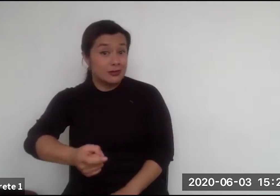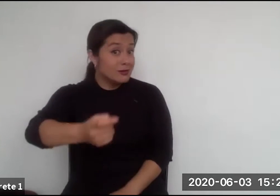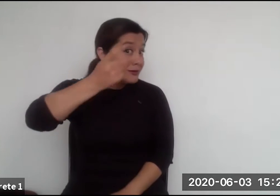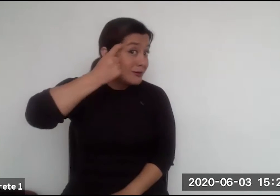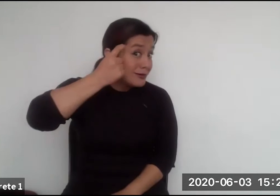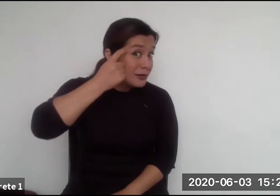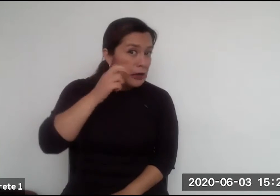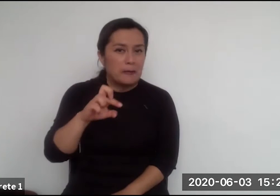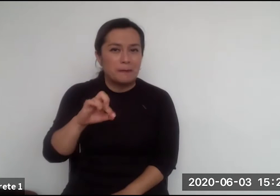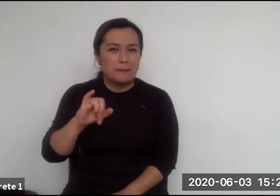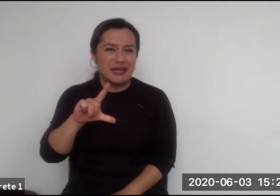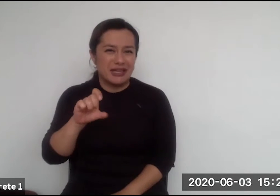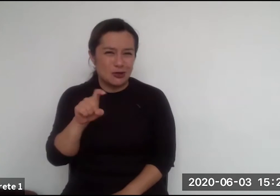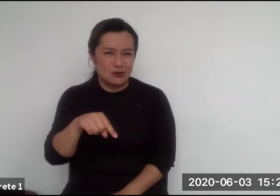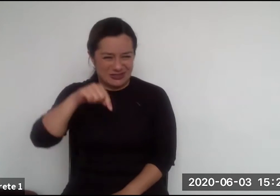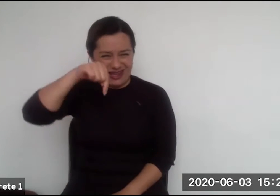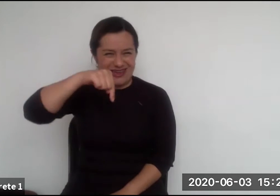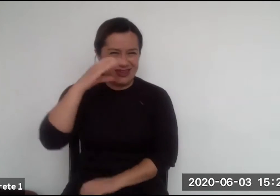decimos en Colombia,